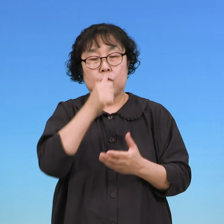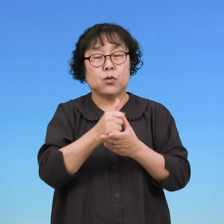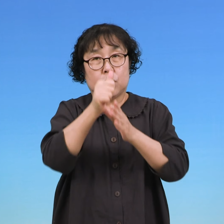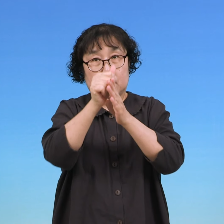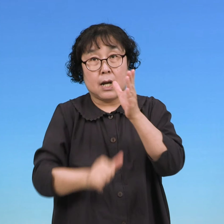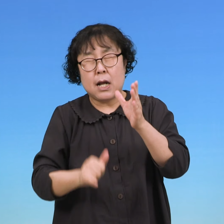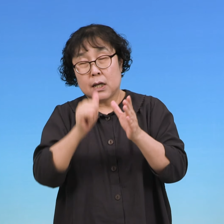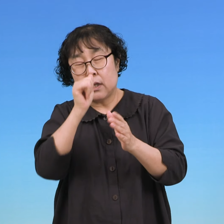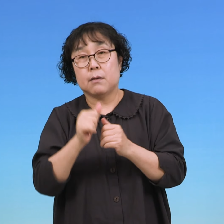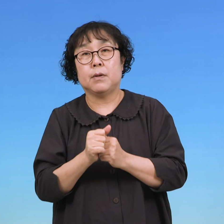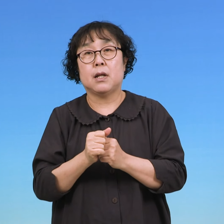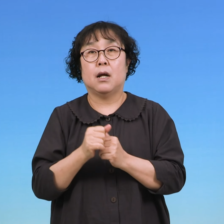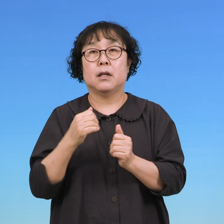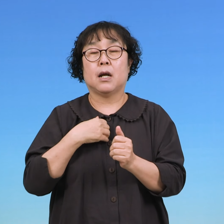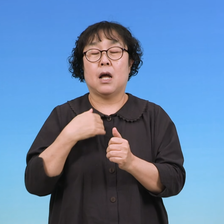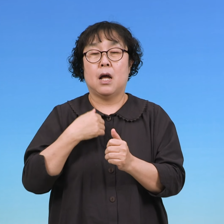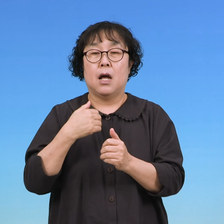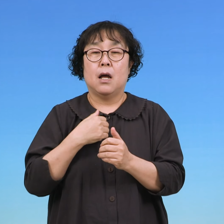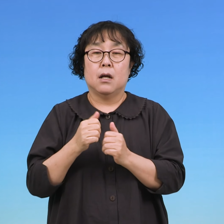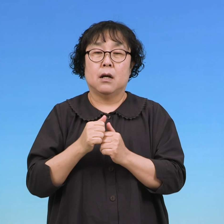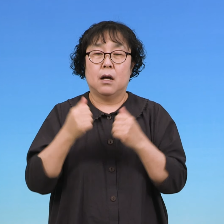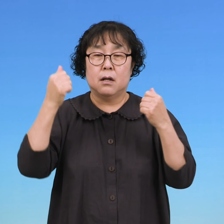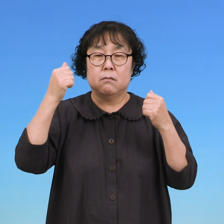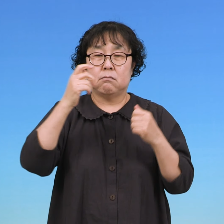보다가 딴 데로 돌려버렸습니다